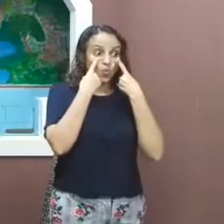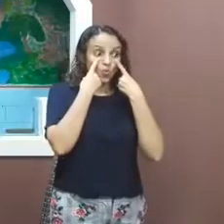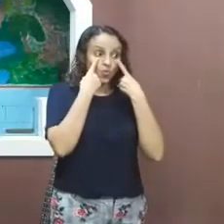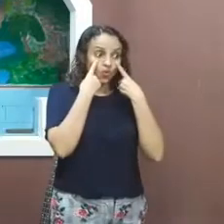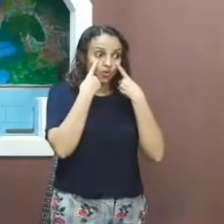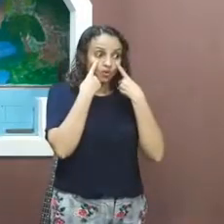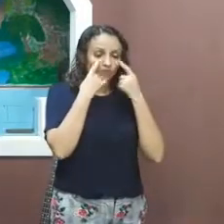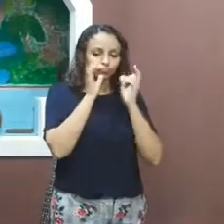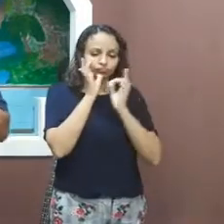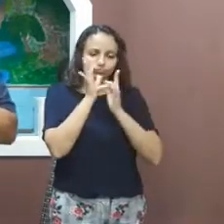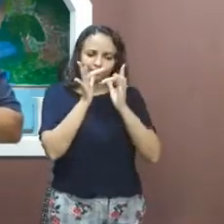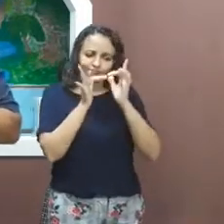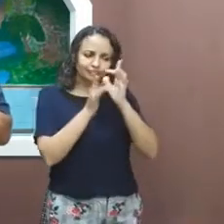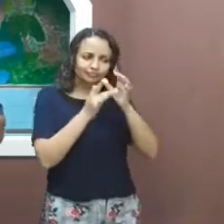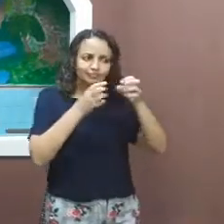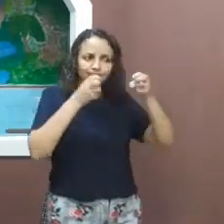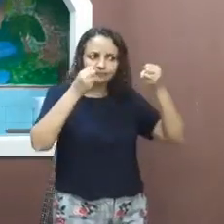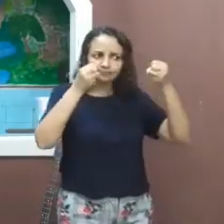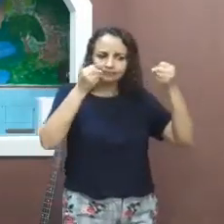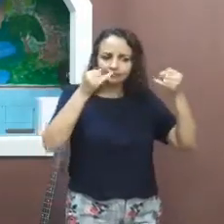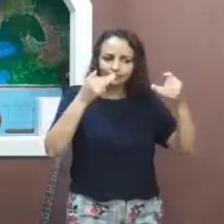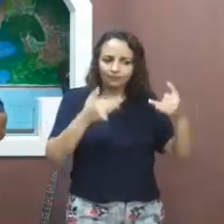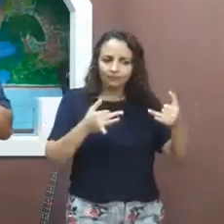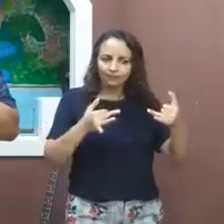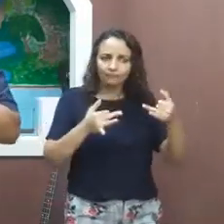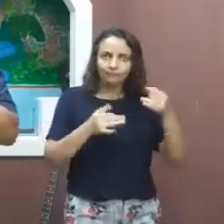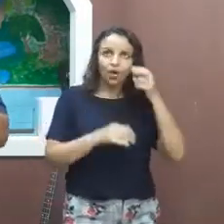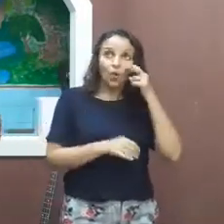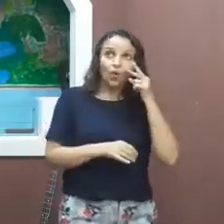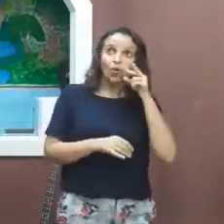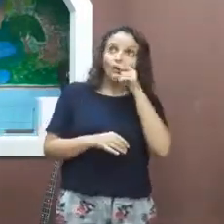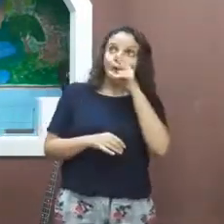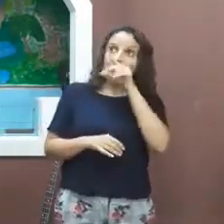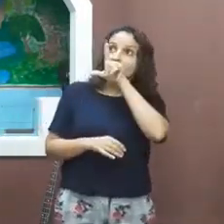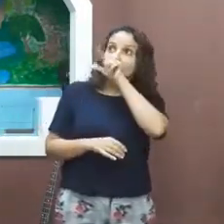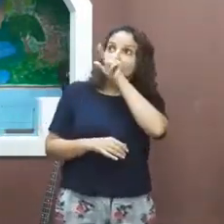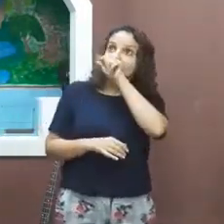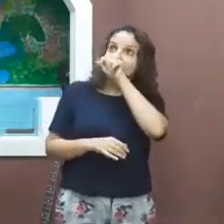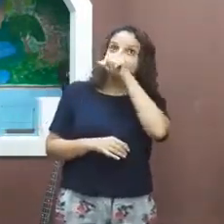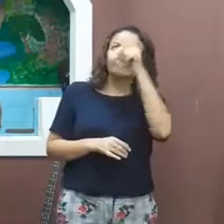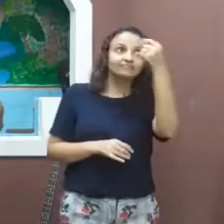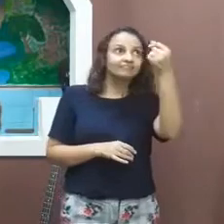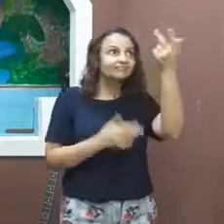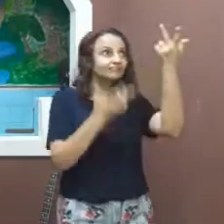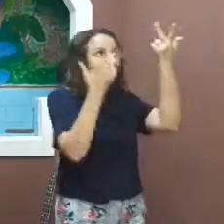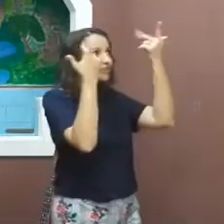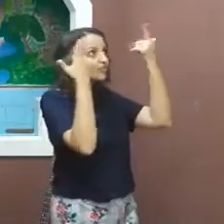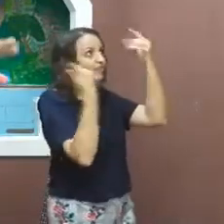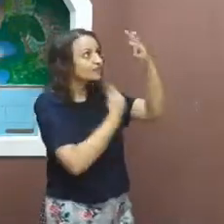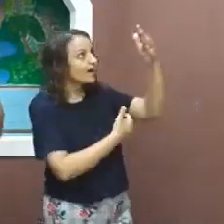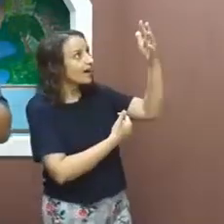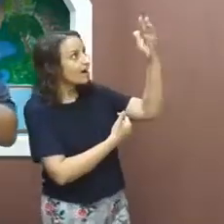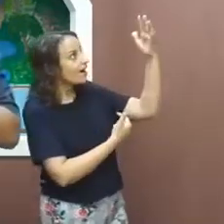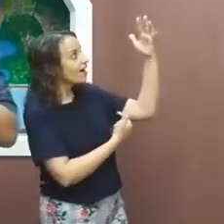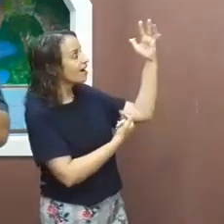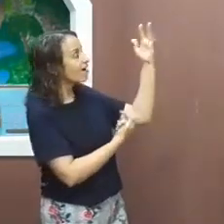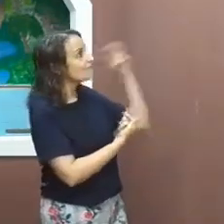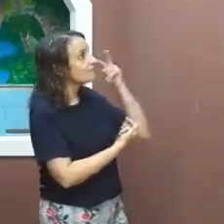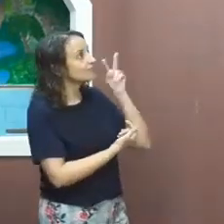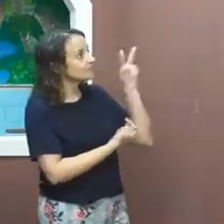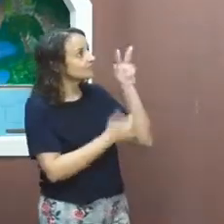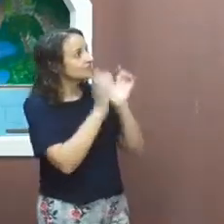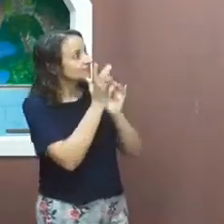aqui, observe, olhe as aves do céu, olha a natureza. Olha a natureza.